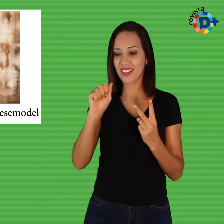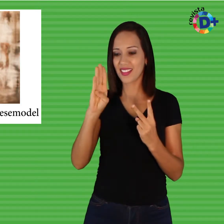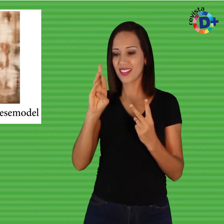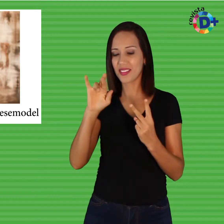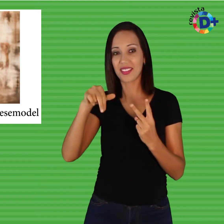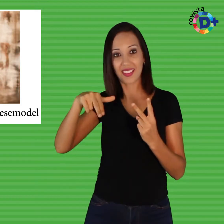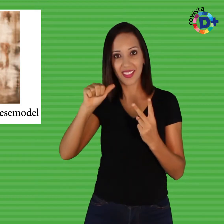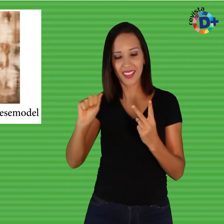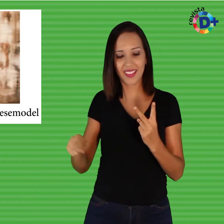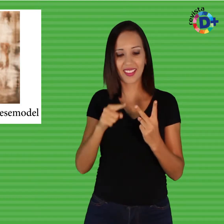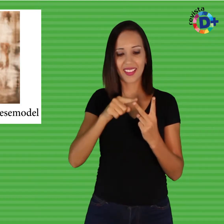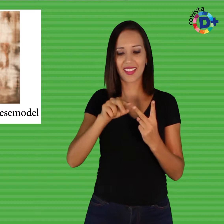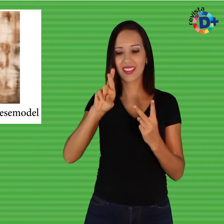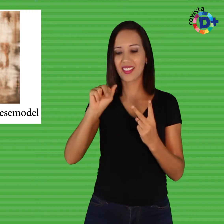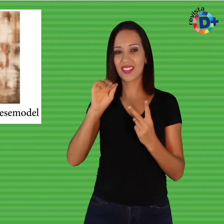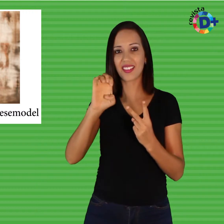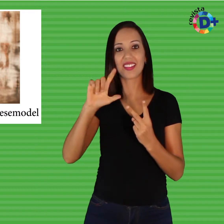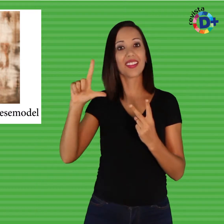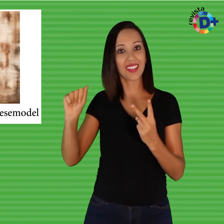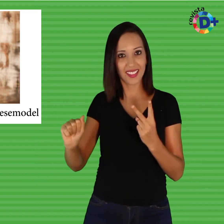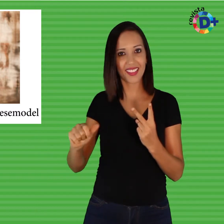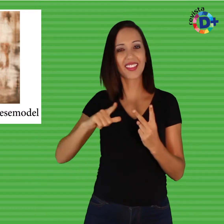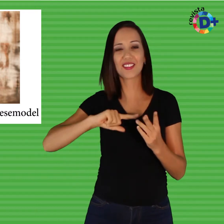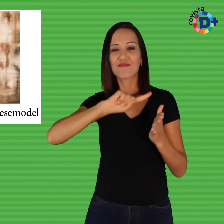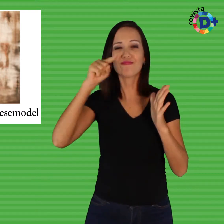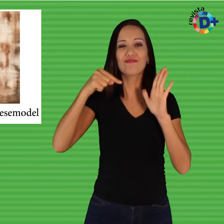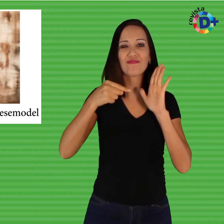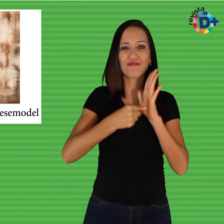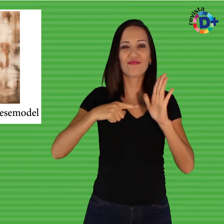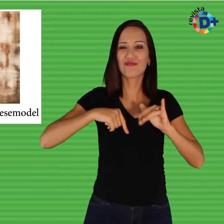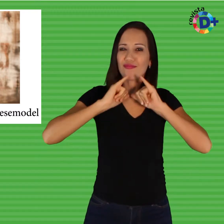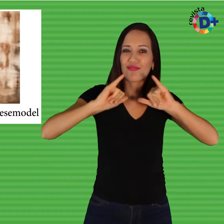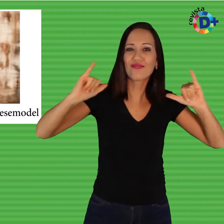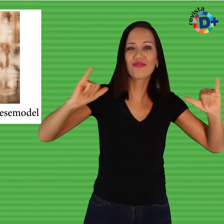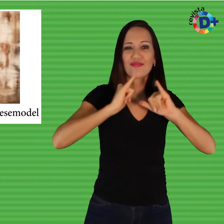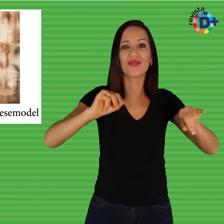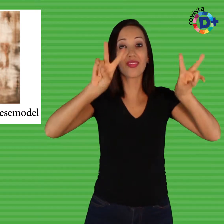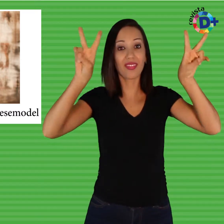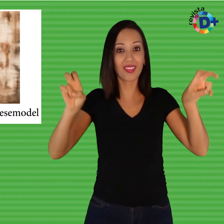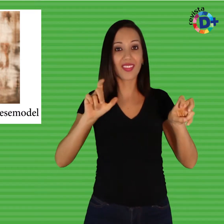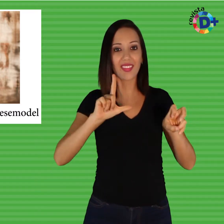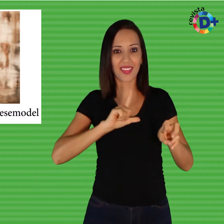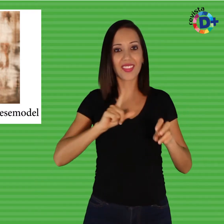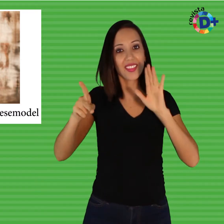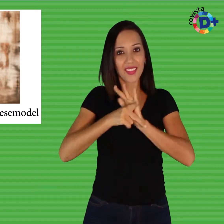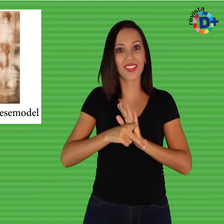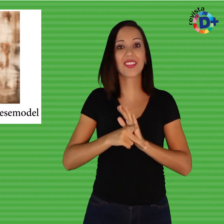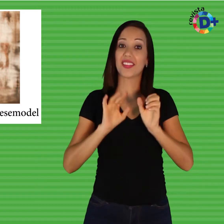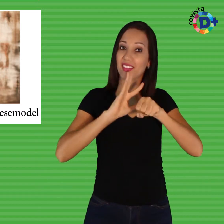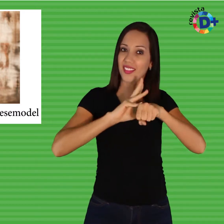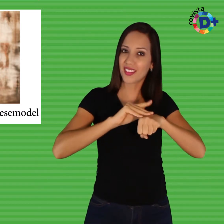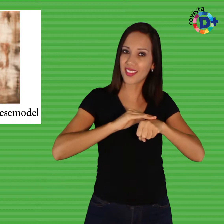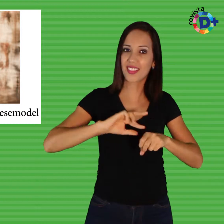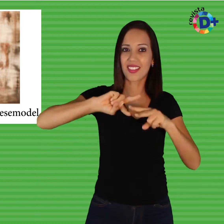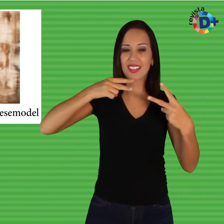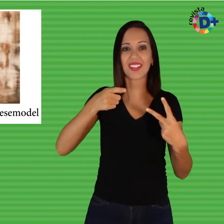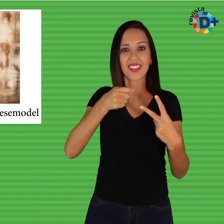Mugiati e Rafaela Caesomodel, com o objetivo de divulgar a respeito da SXF e